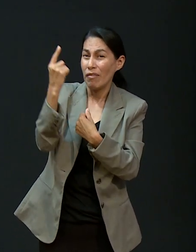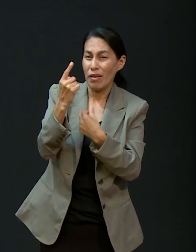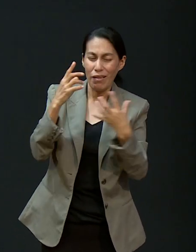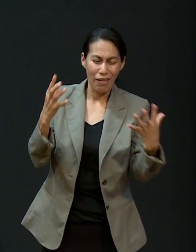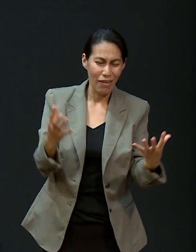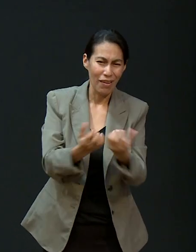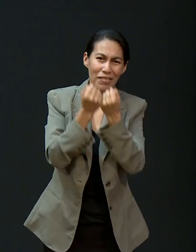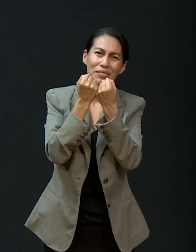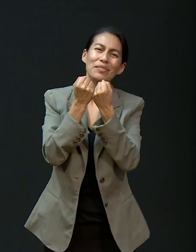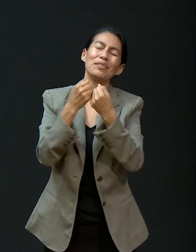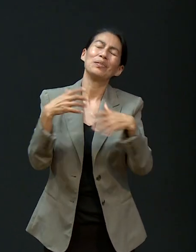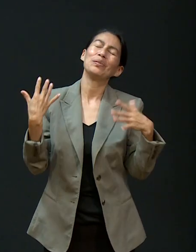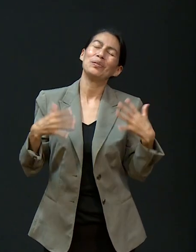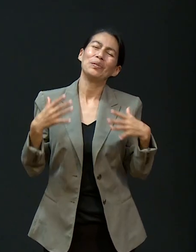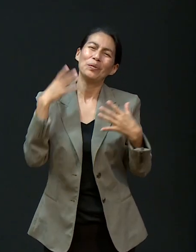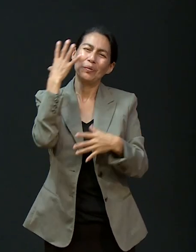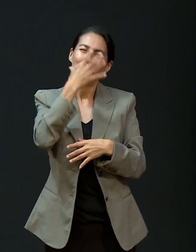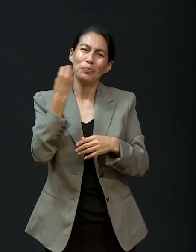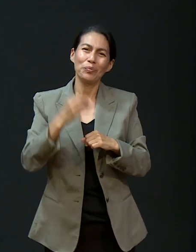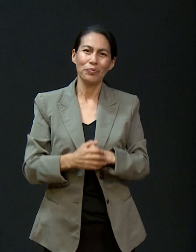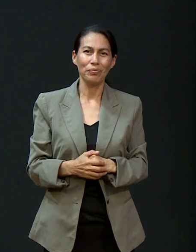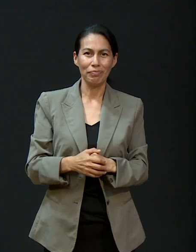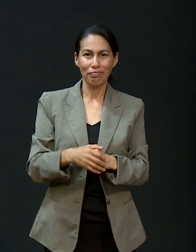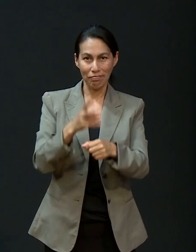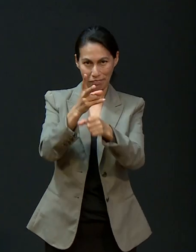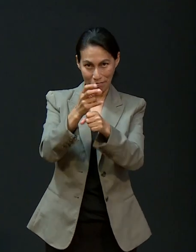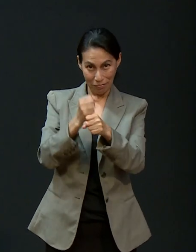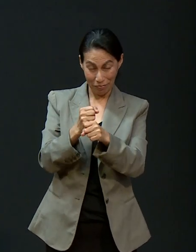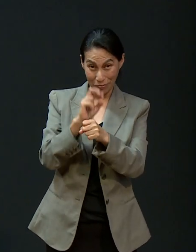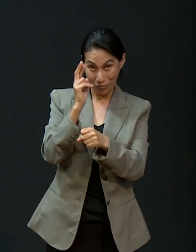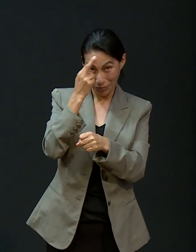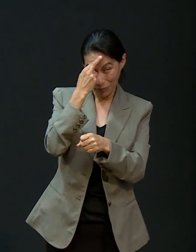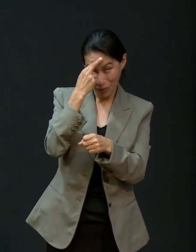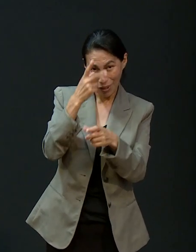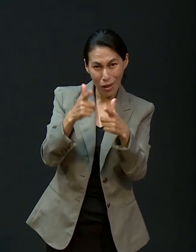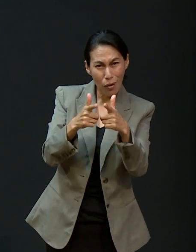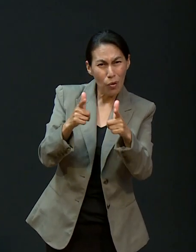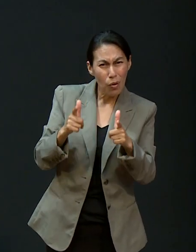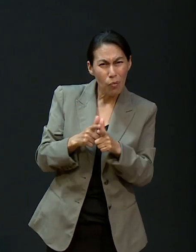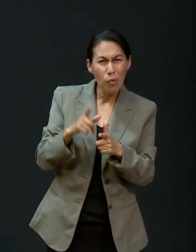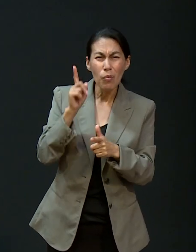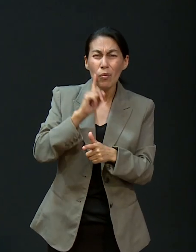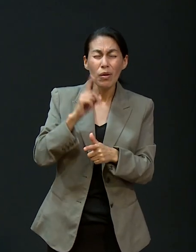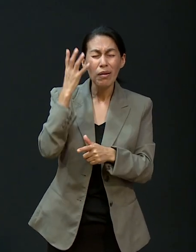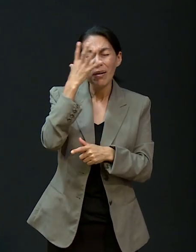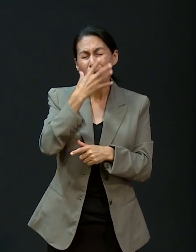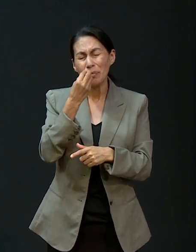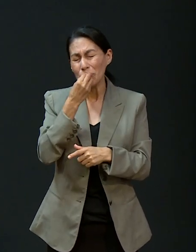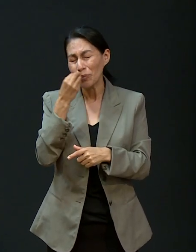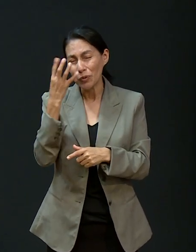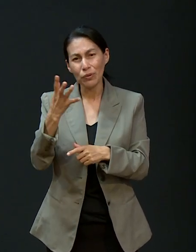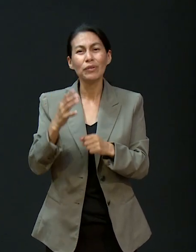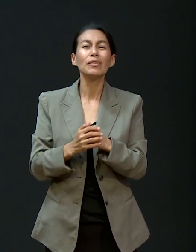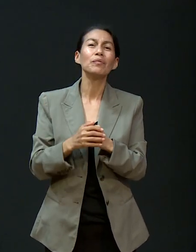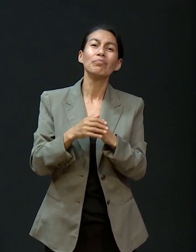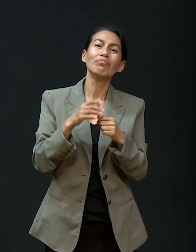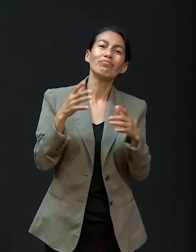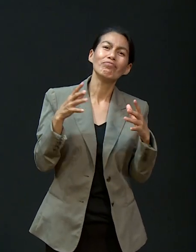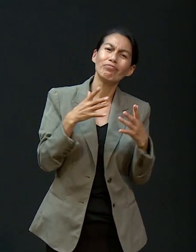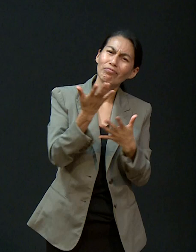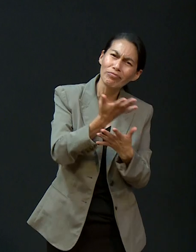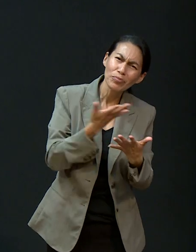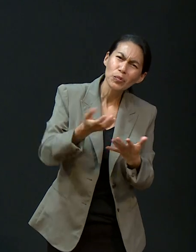pronto para redimirnos. Así que te invitamos. Recuerda que hay un grupo de hermosas damas, las